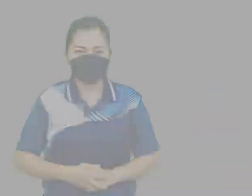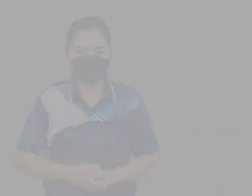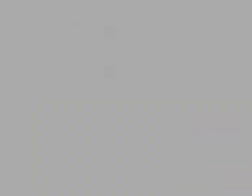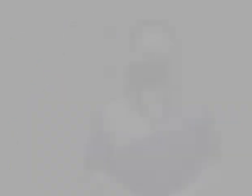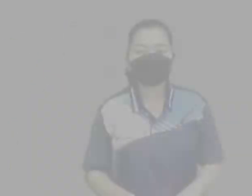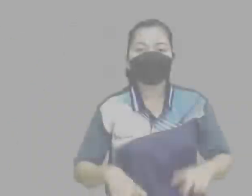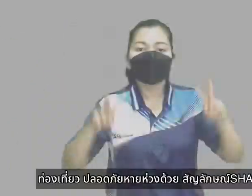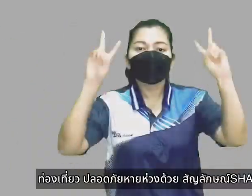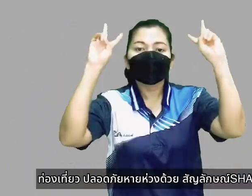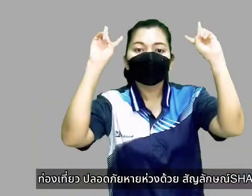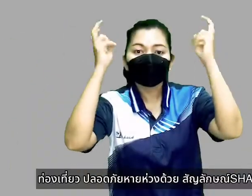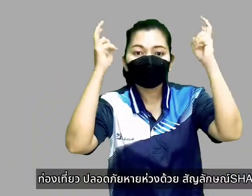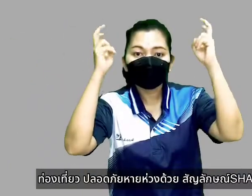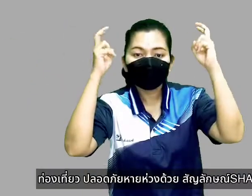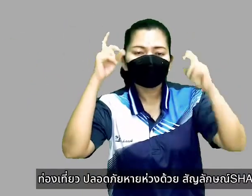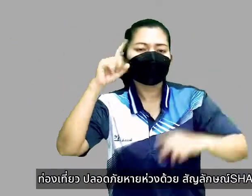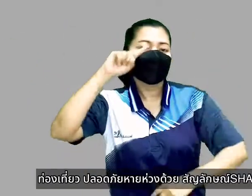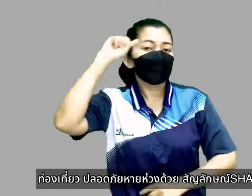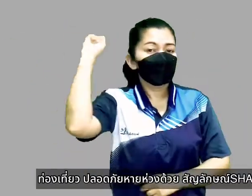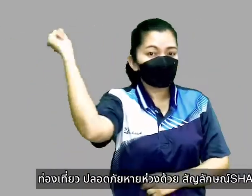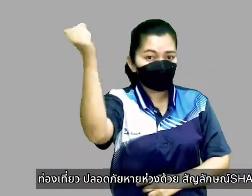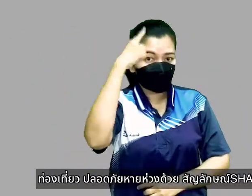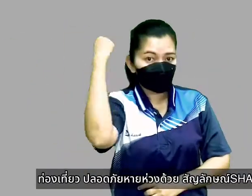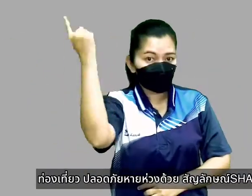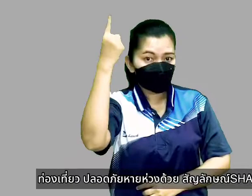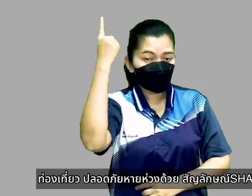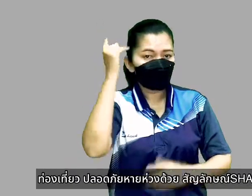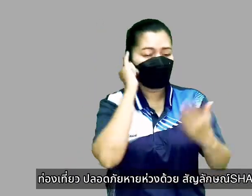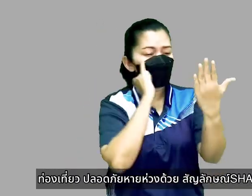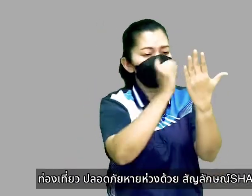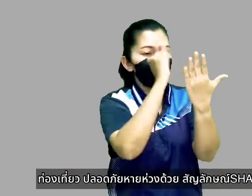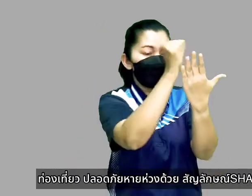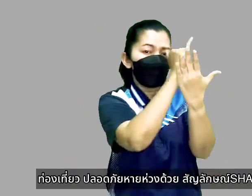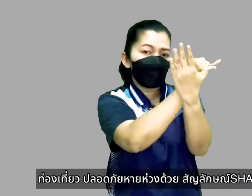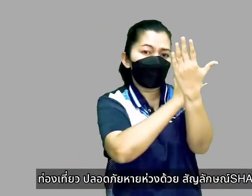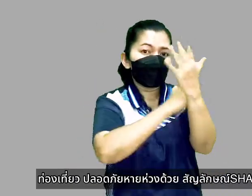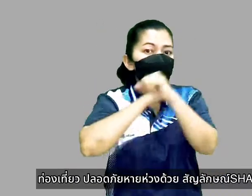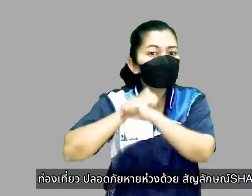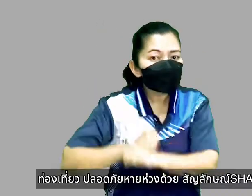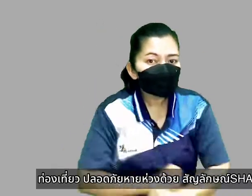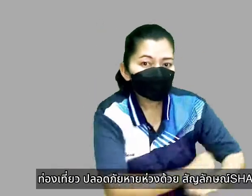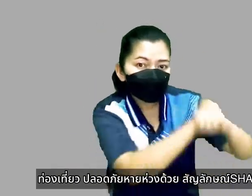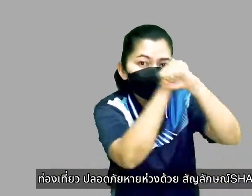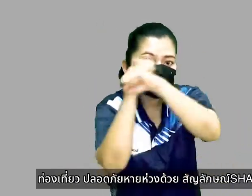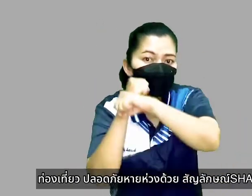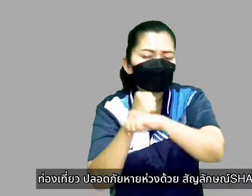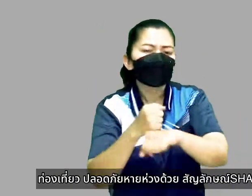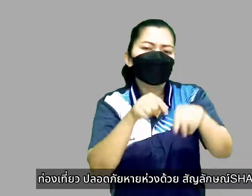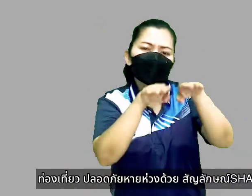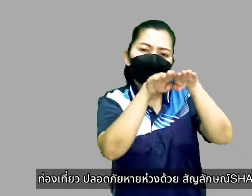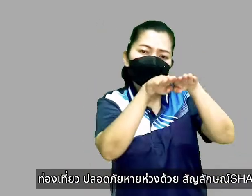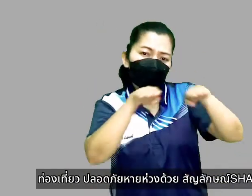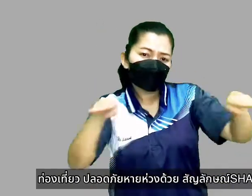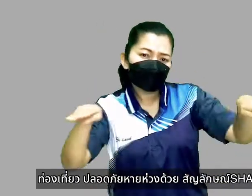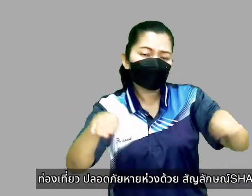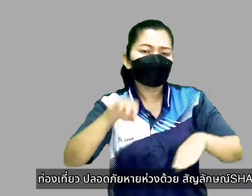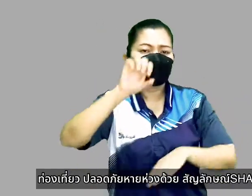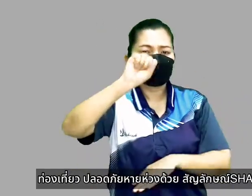การท่องเที่ยวปลอดภัยหายห่วงด้วยสั